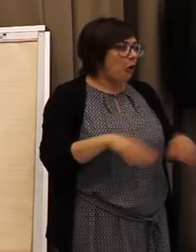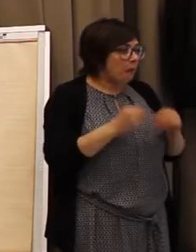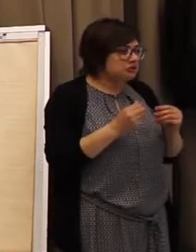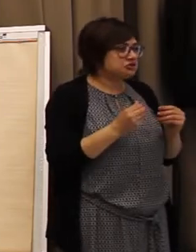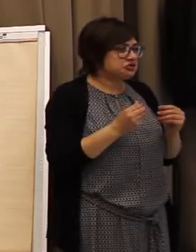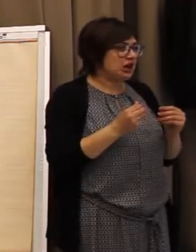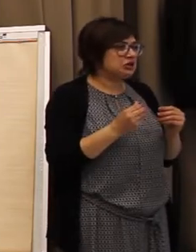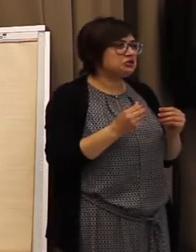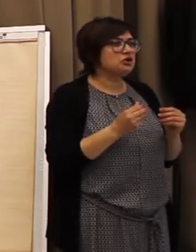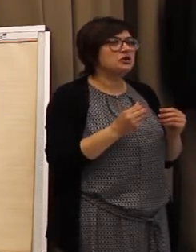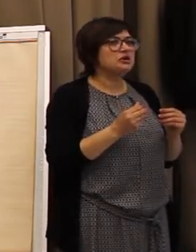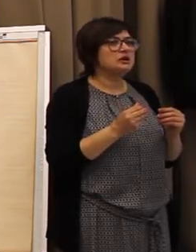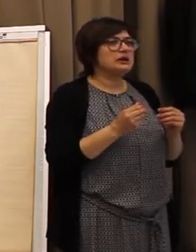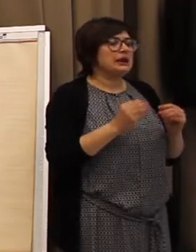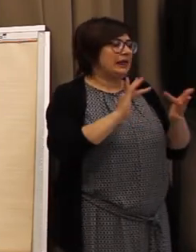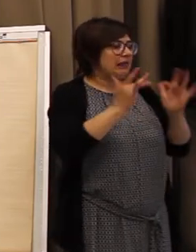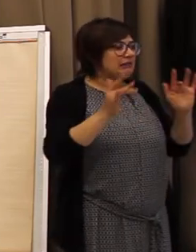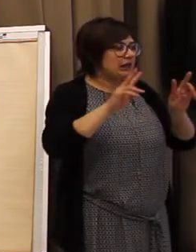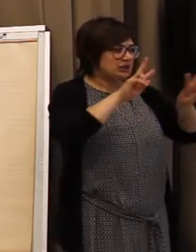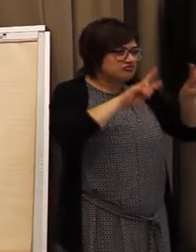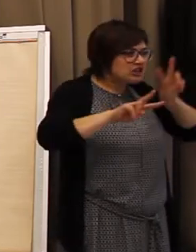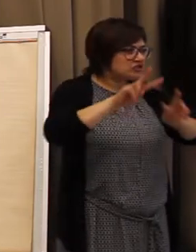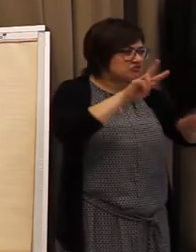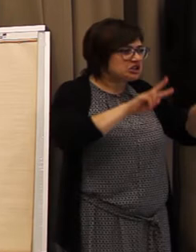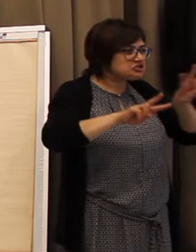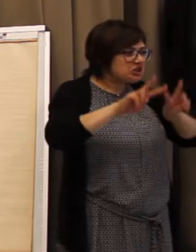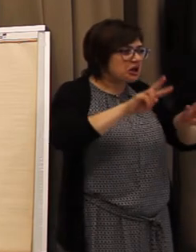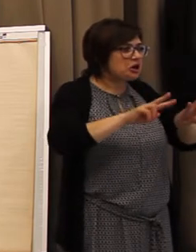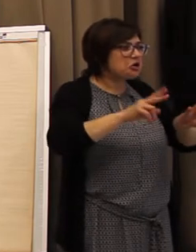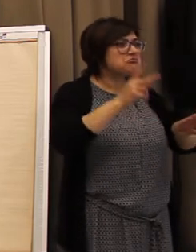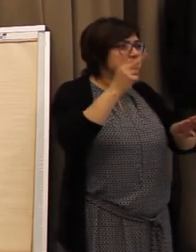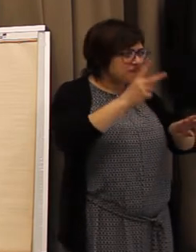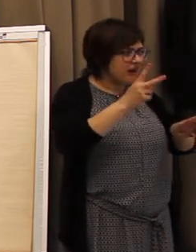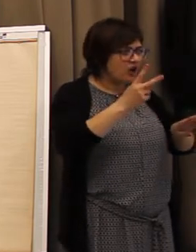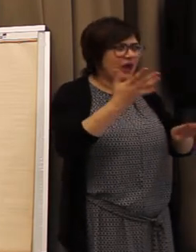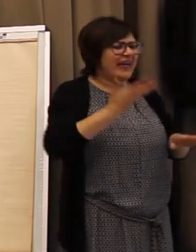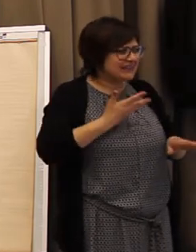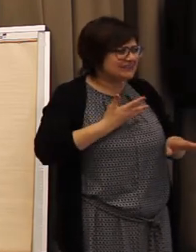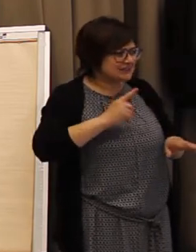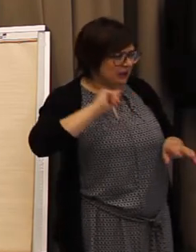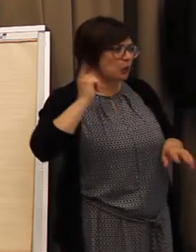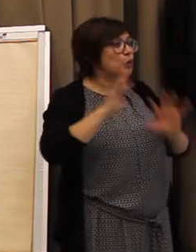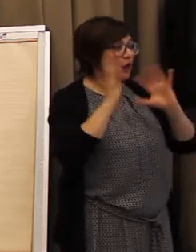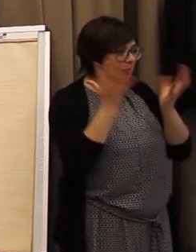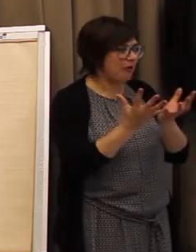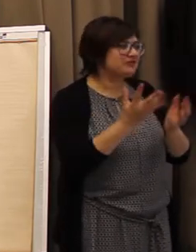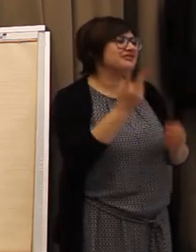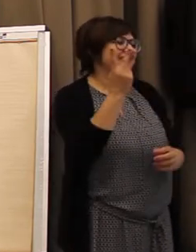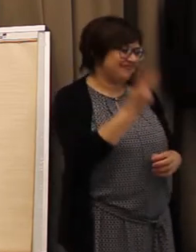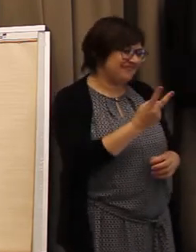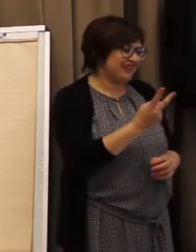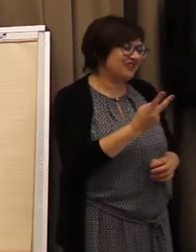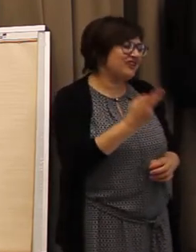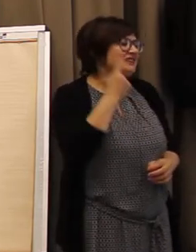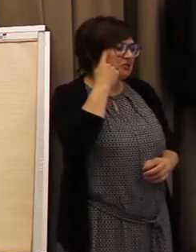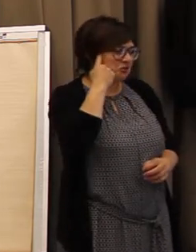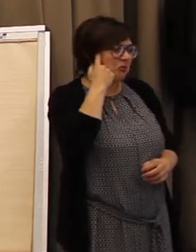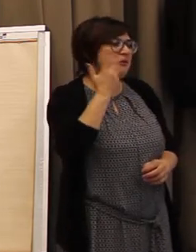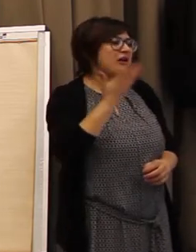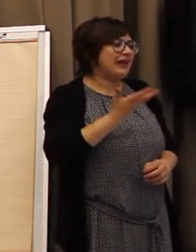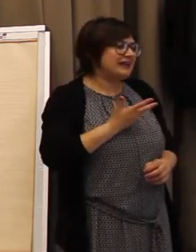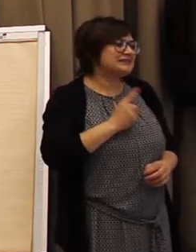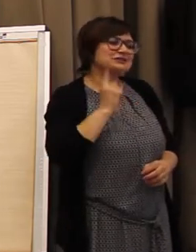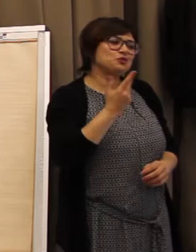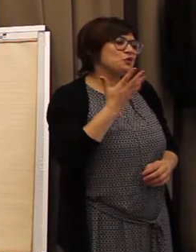cercare per la web, sì, in tutto il mondo esiste la sindrome di Down, evidentemente esiste in tutto il mondo dove hai